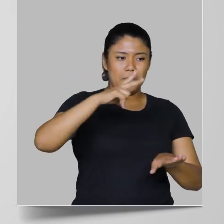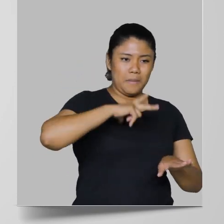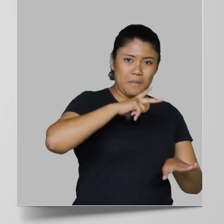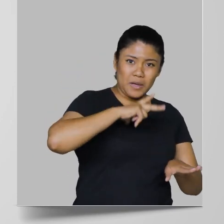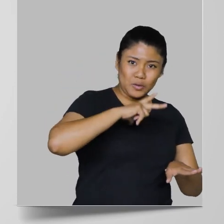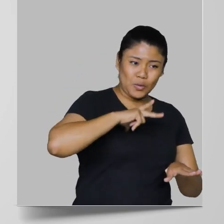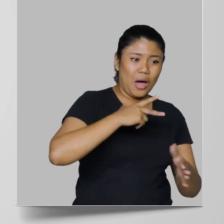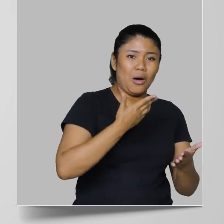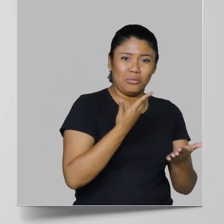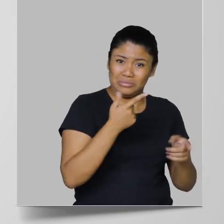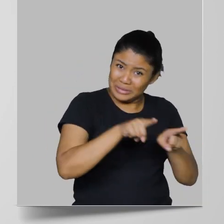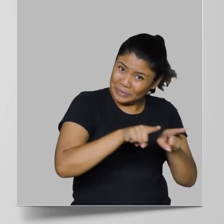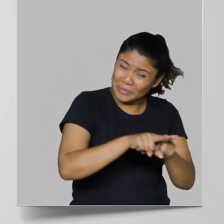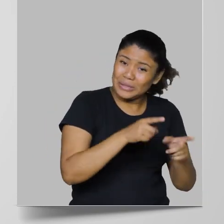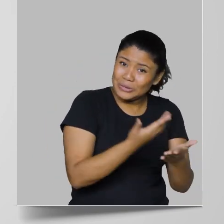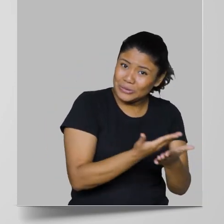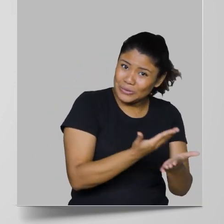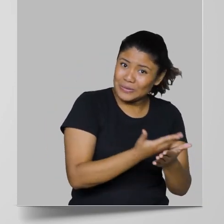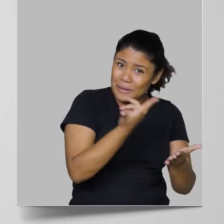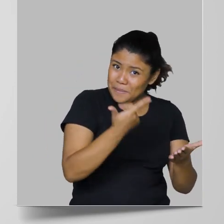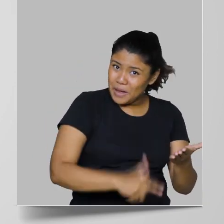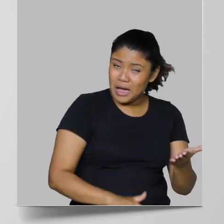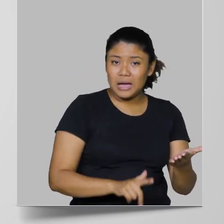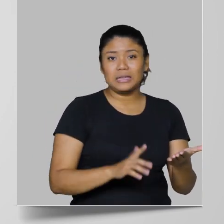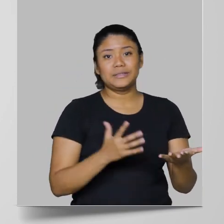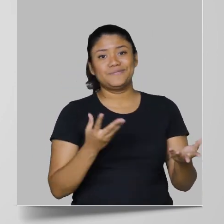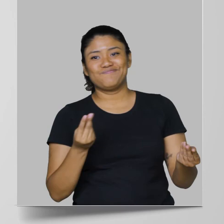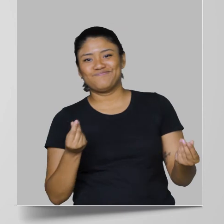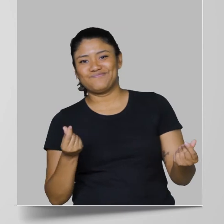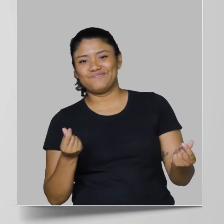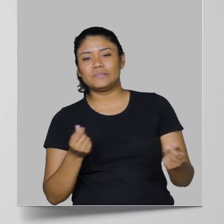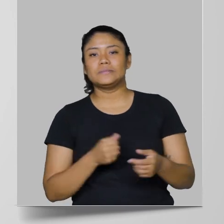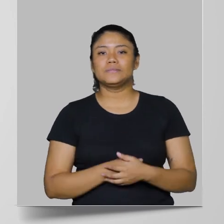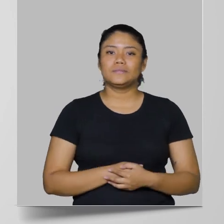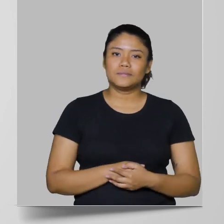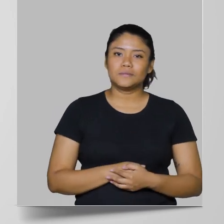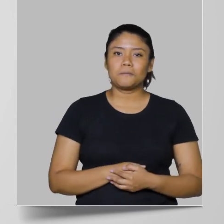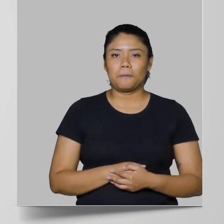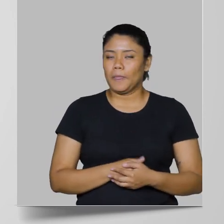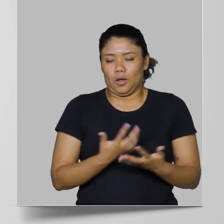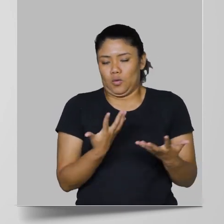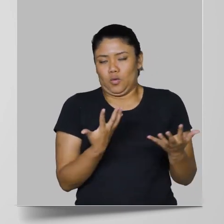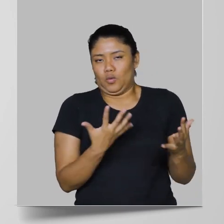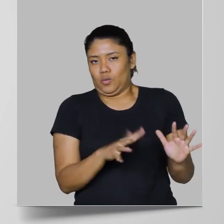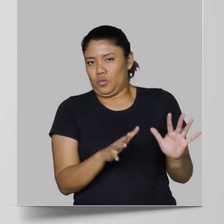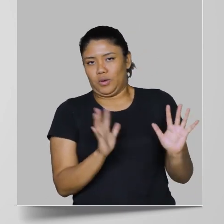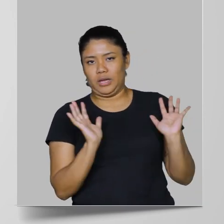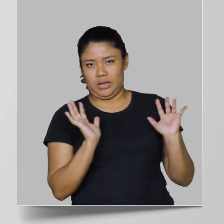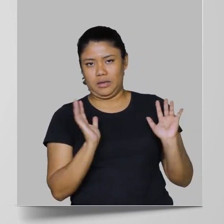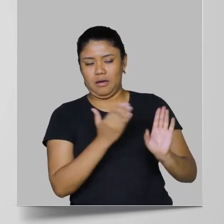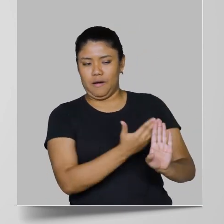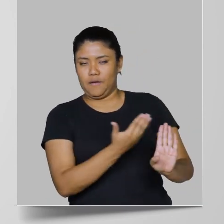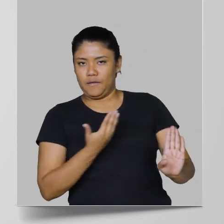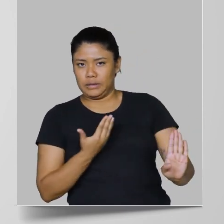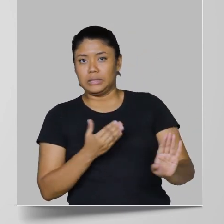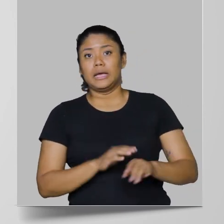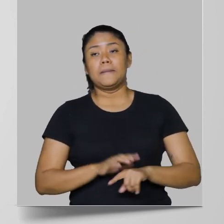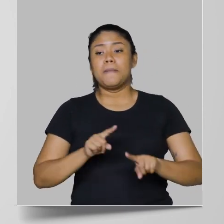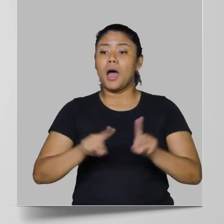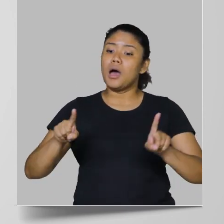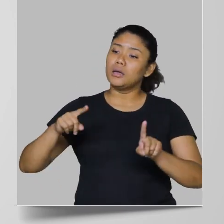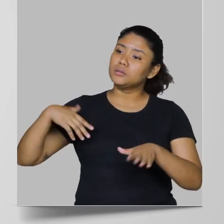principalmente, enquanto pessoa com deficiência, né? Que é essa questão de deslocar o olhar do sujeito, atribuir responsabilidade